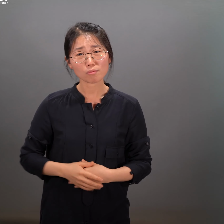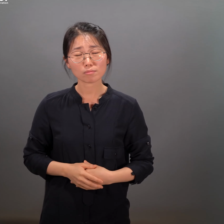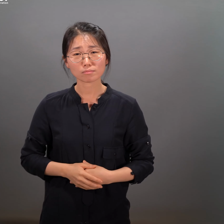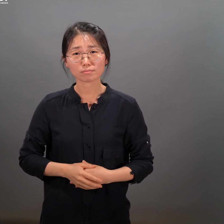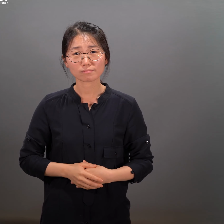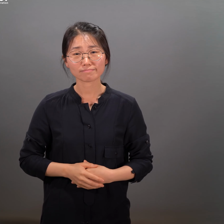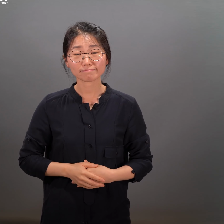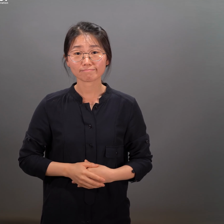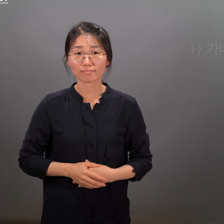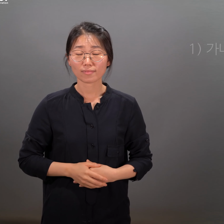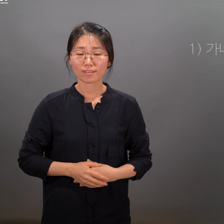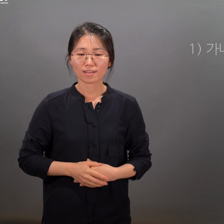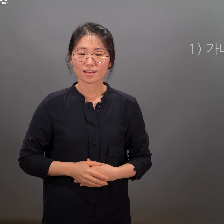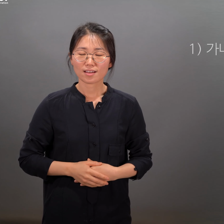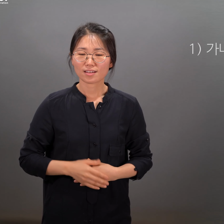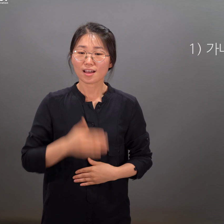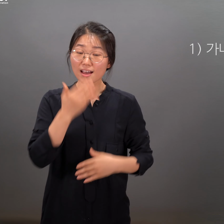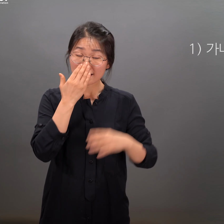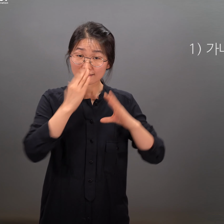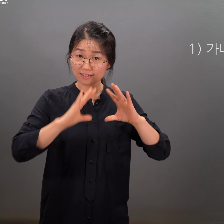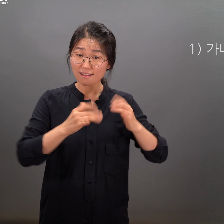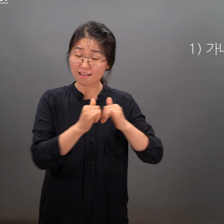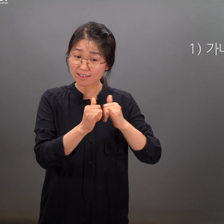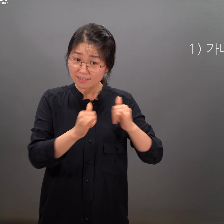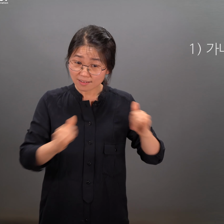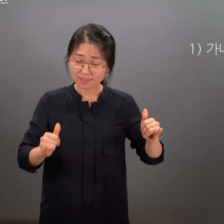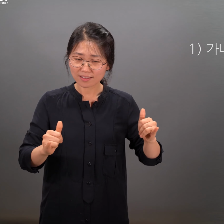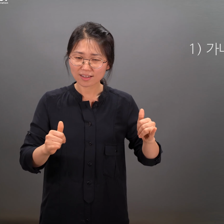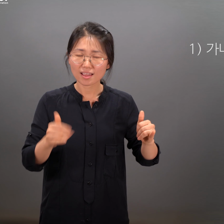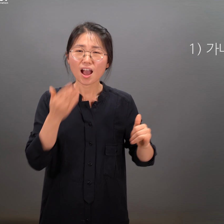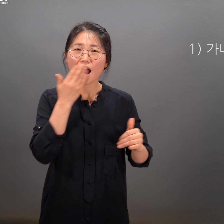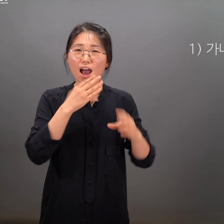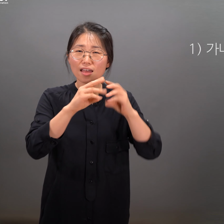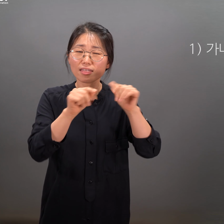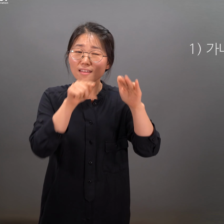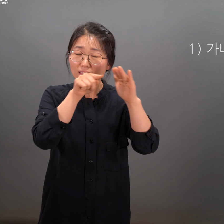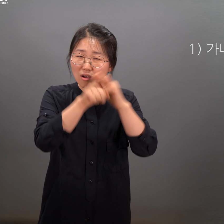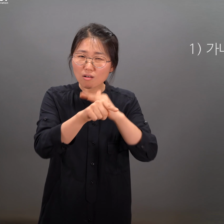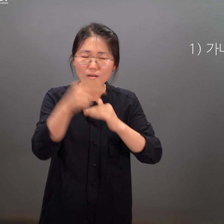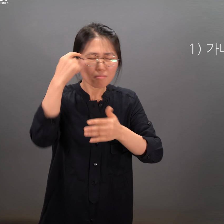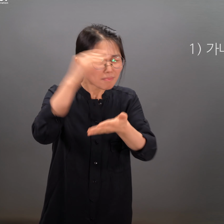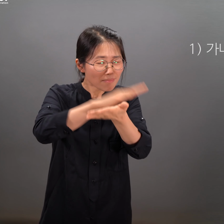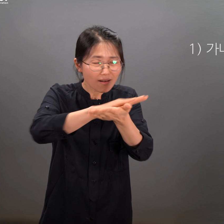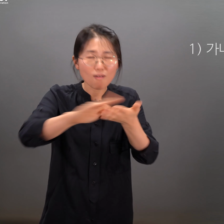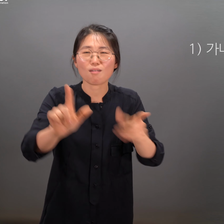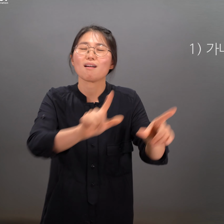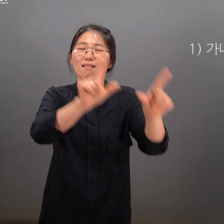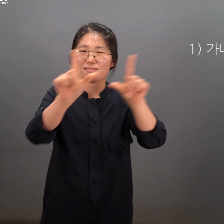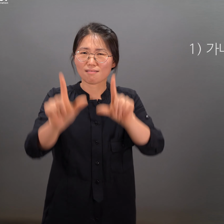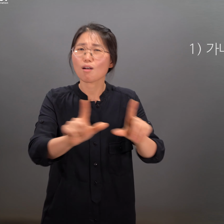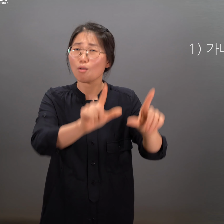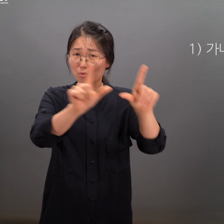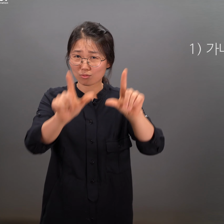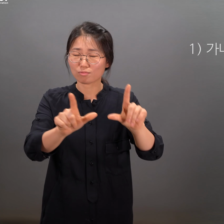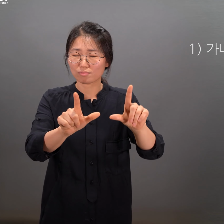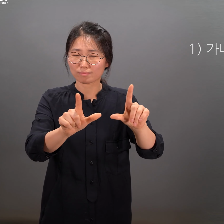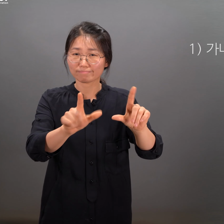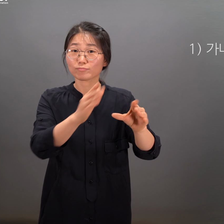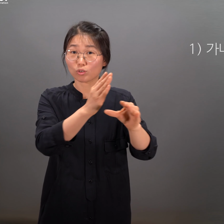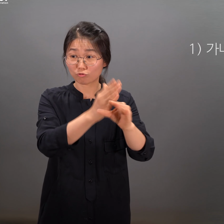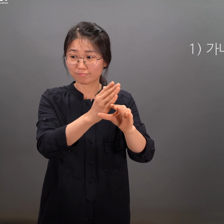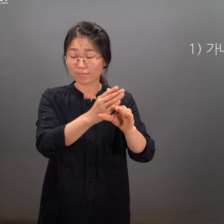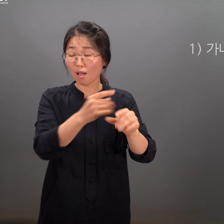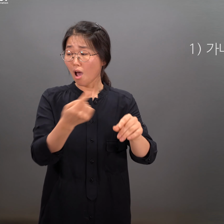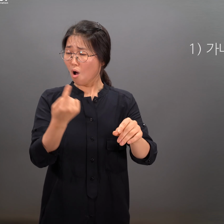것이 무엇이냐면 사람들이 하나님께서 주신 땅에서 평화롭게 잘 살고 있어요. 그리고 가나안 땅에서 정착하며 살다